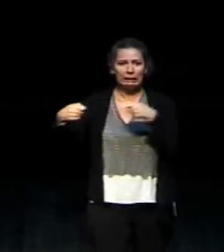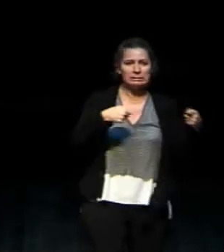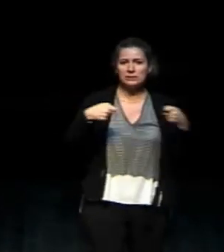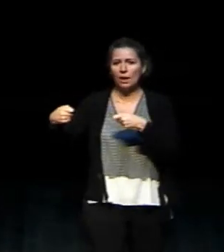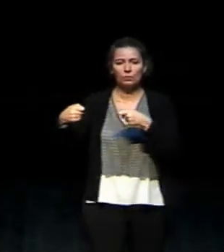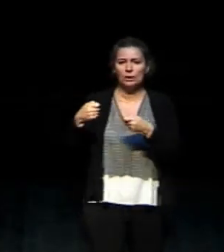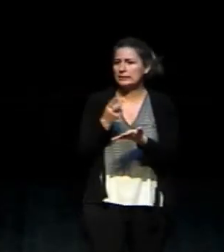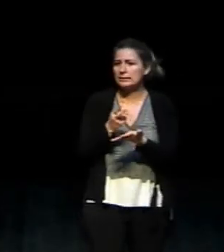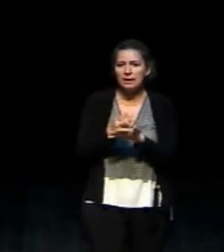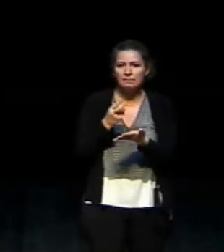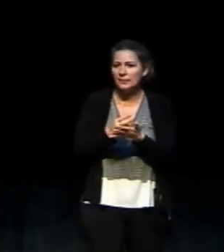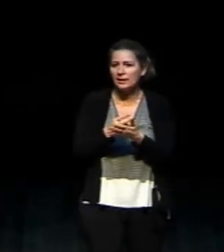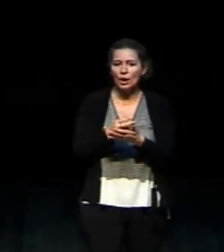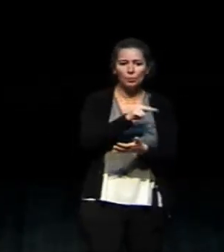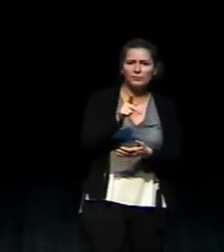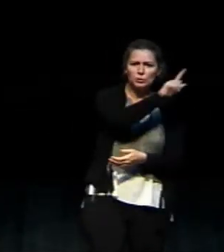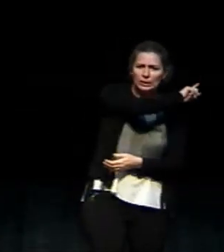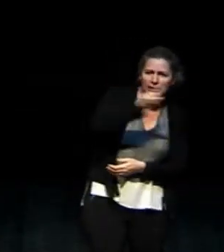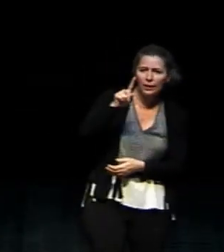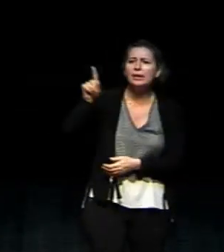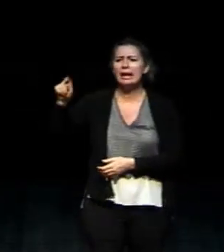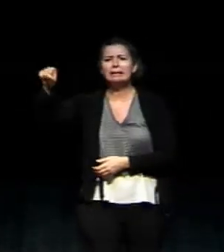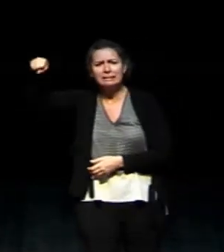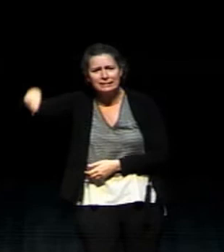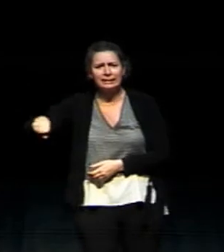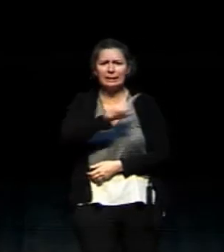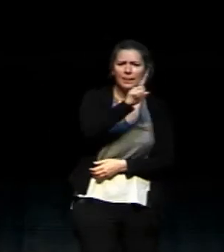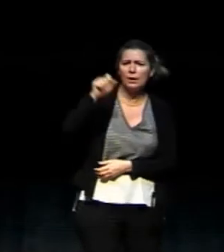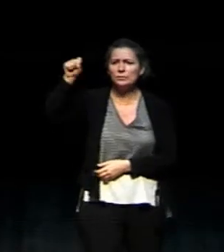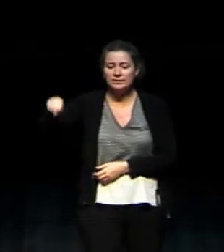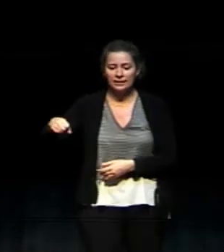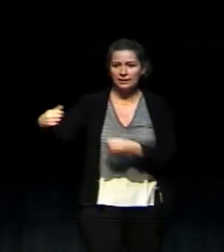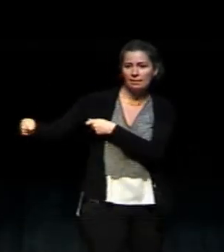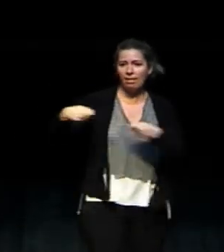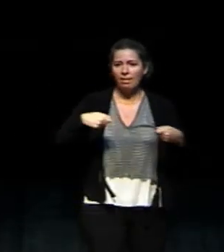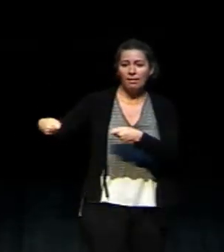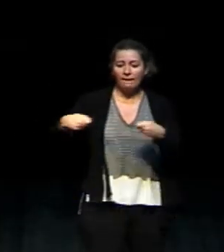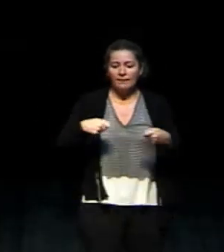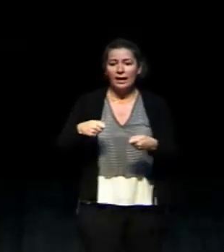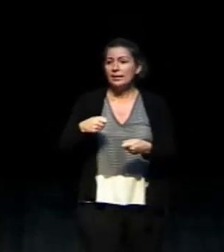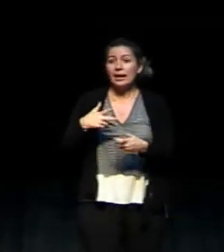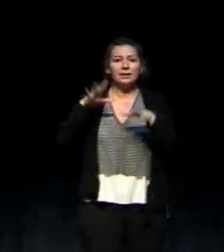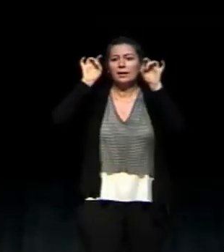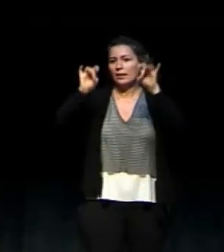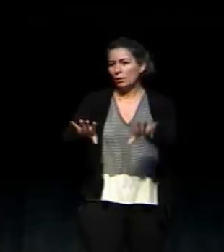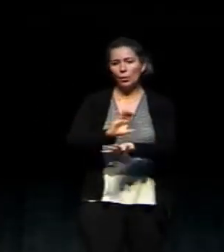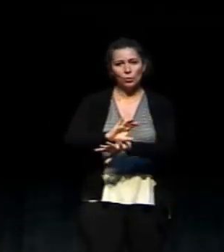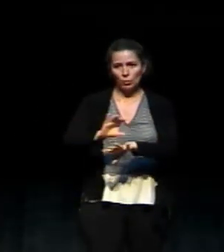é conflituoso, é sempre um momento de muita tensão. Tem professor que proíbe, tem professor que diz que pode, e aí era um momento de muita